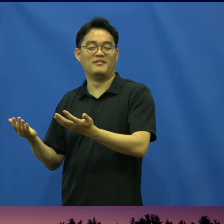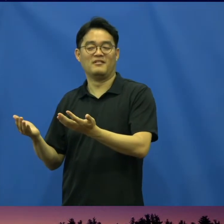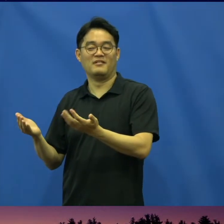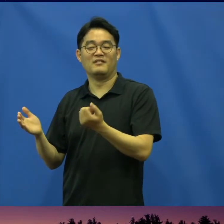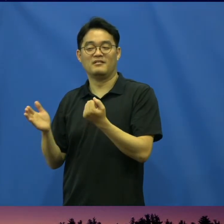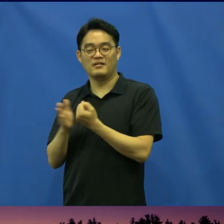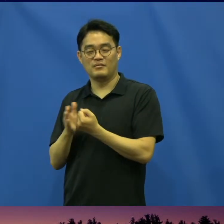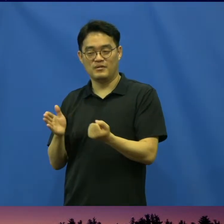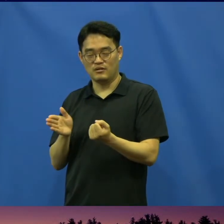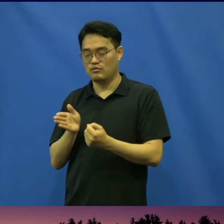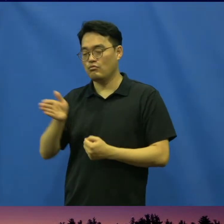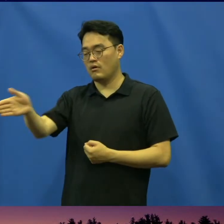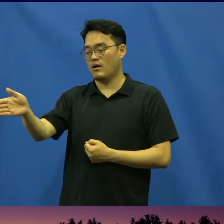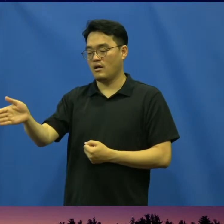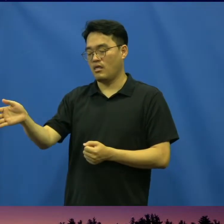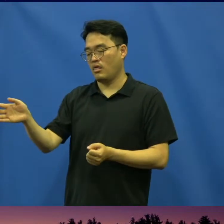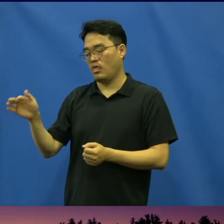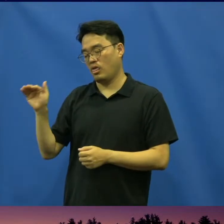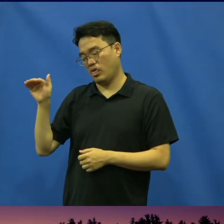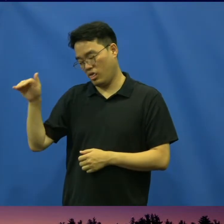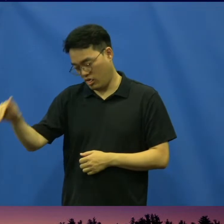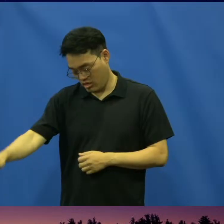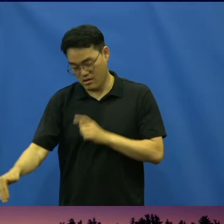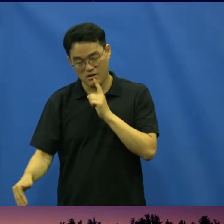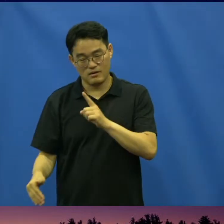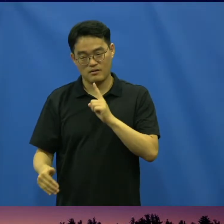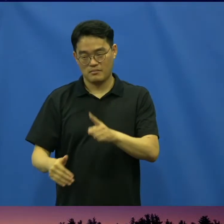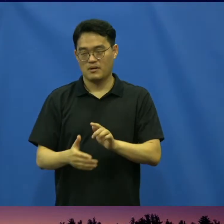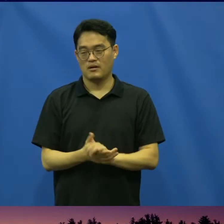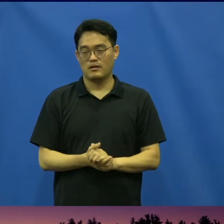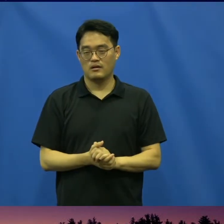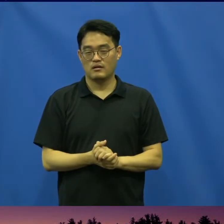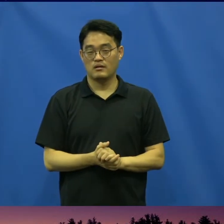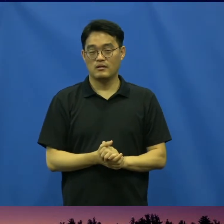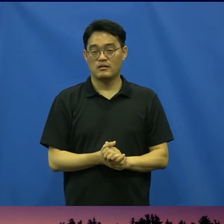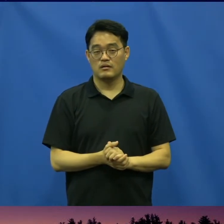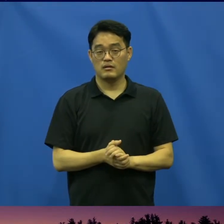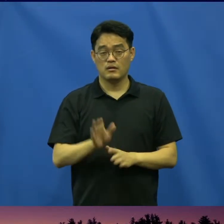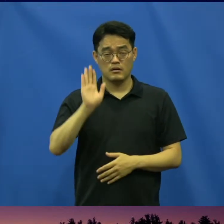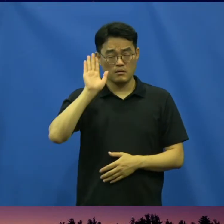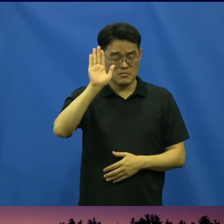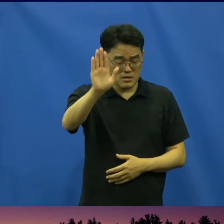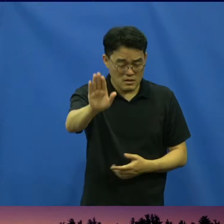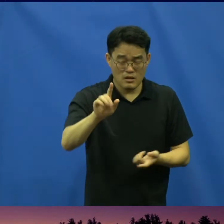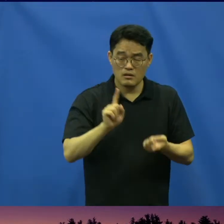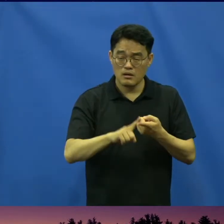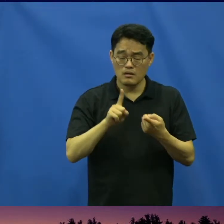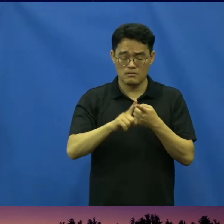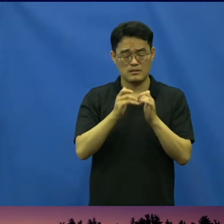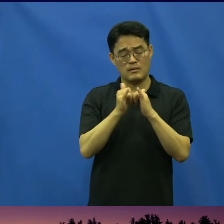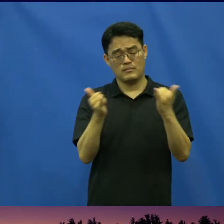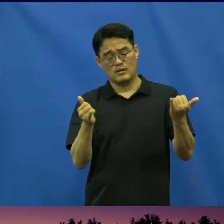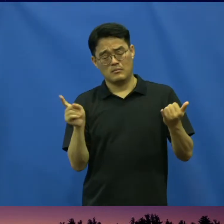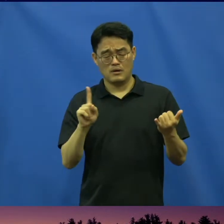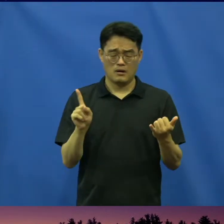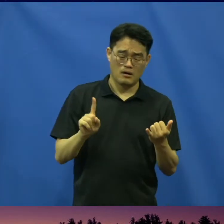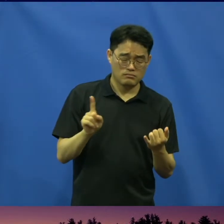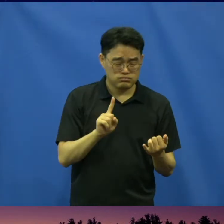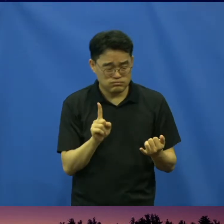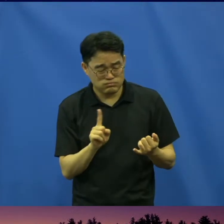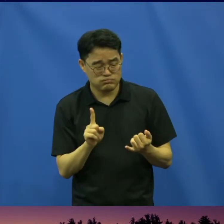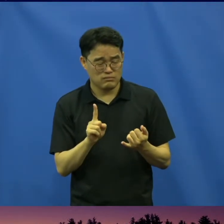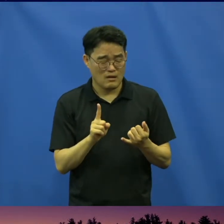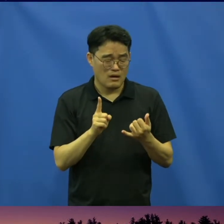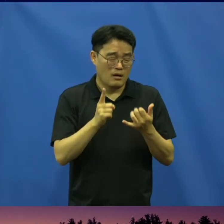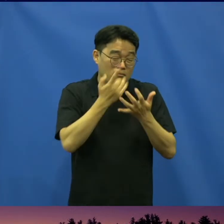도박은 확률이 낮은 거잖아요. 그죠? 확률이 별로 없어요. 거의 대부분 돈을 잃어요. 예.